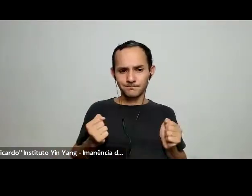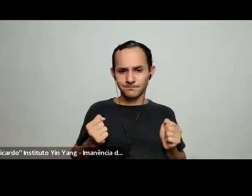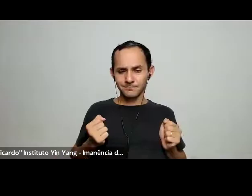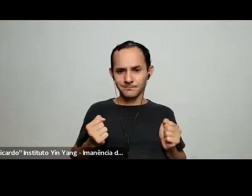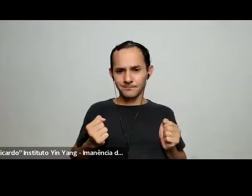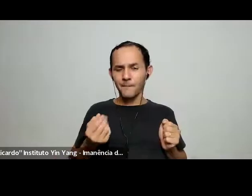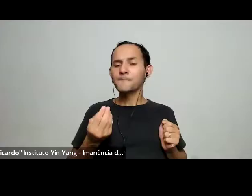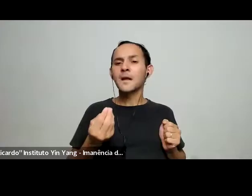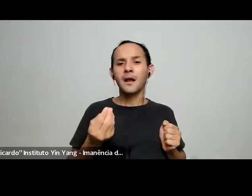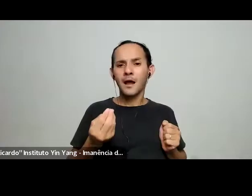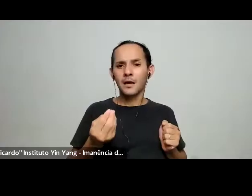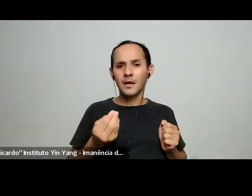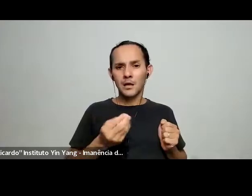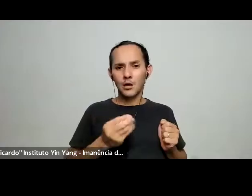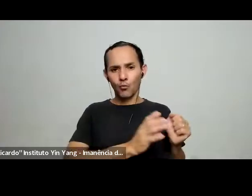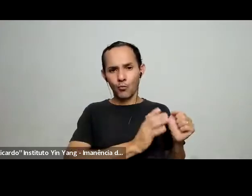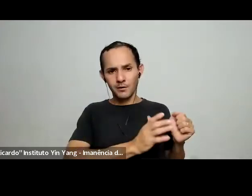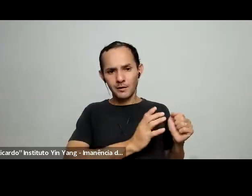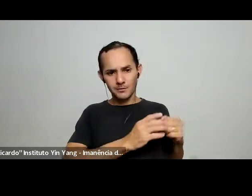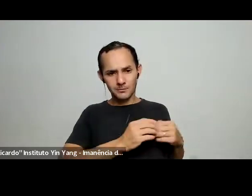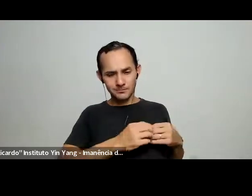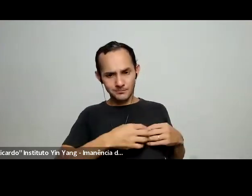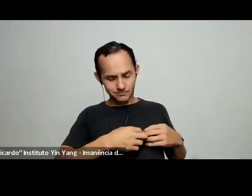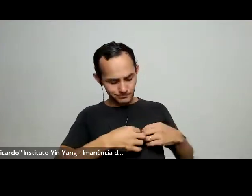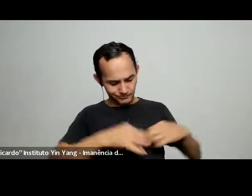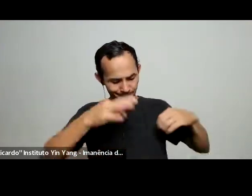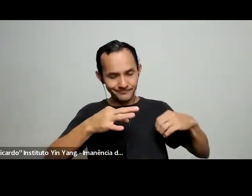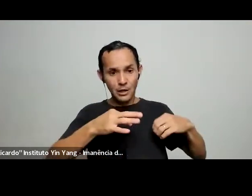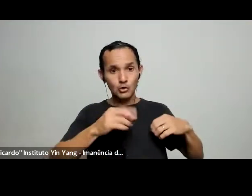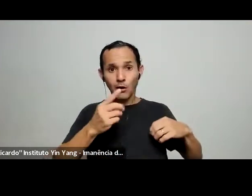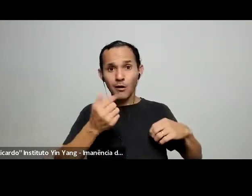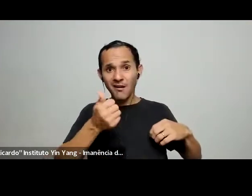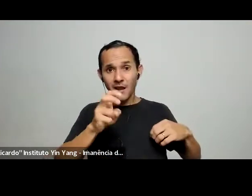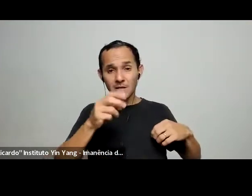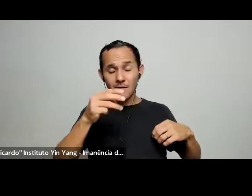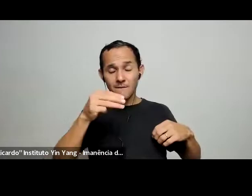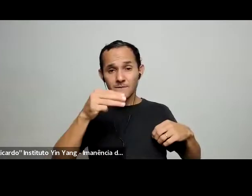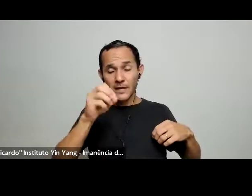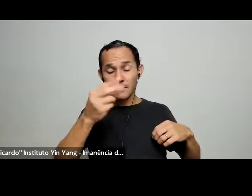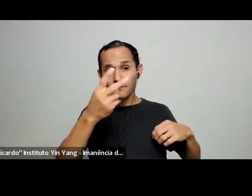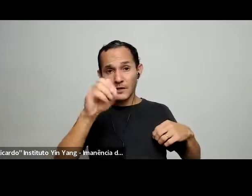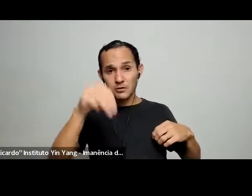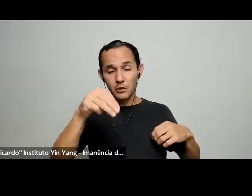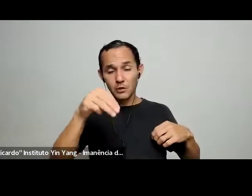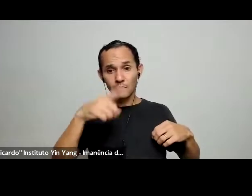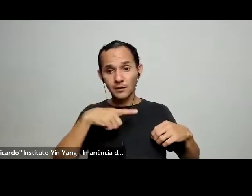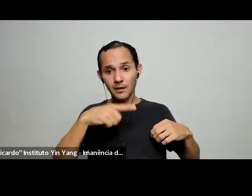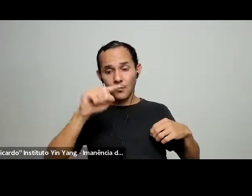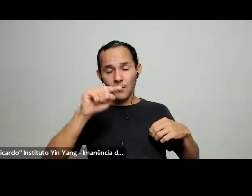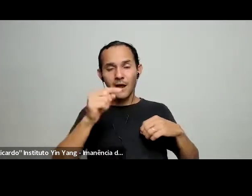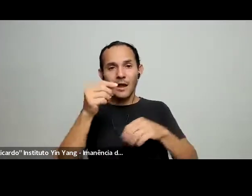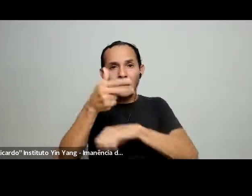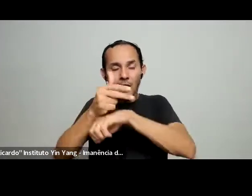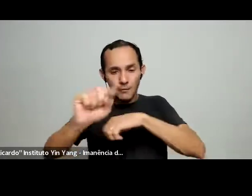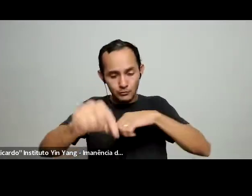para fazer uma cirurgia no coração e fazer em 15 minutos, 20 minutos, através de uma artéria que vai na coxa, né, e que chega